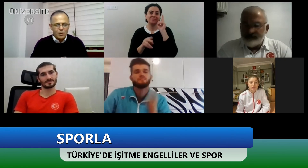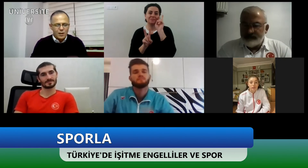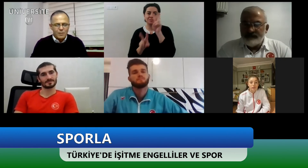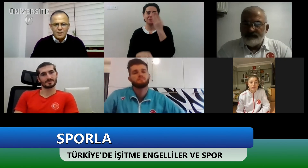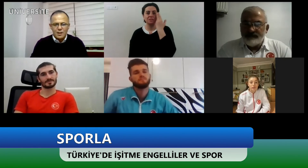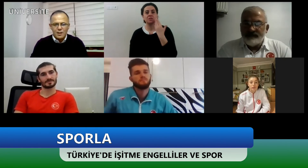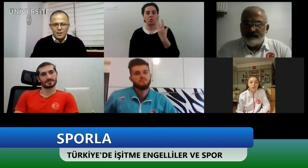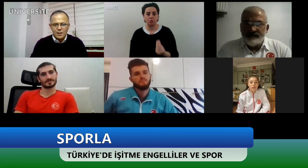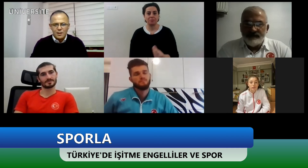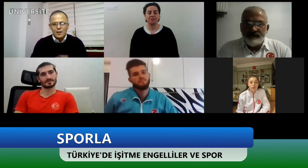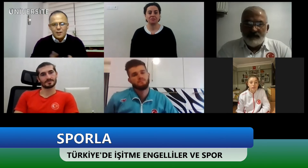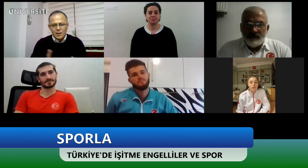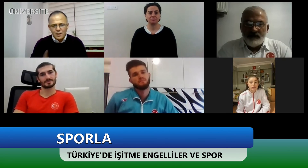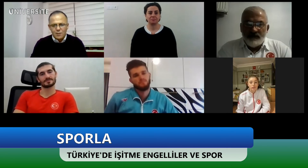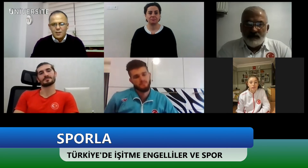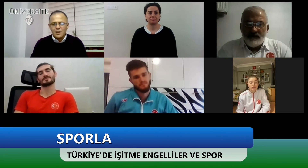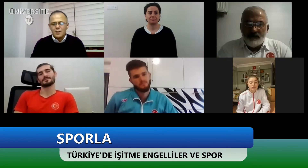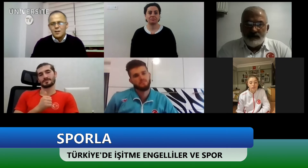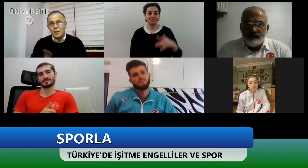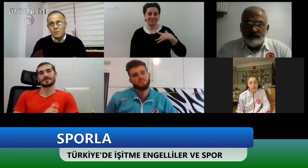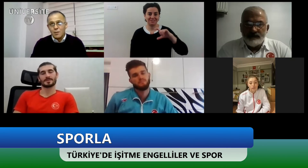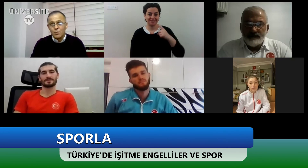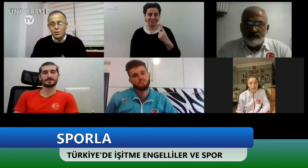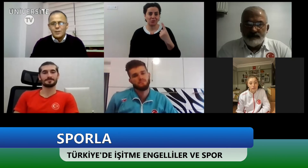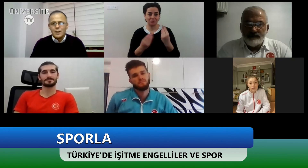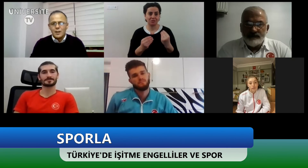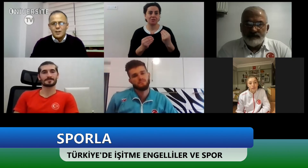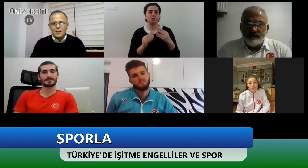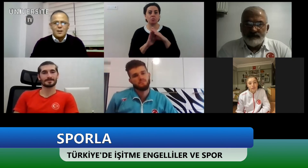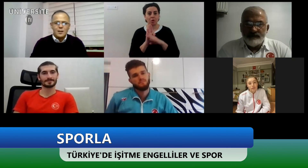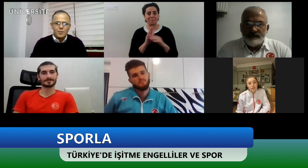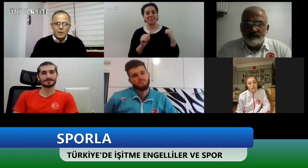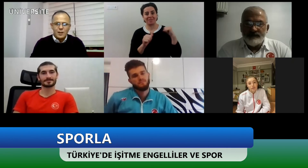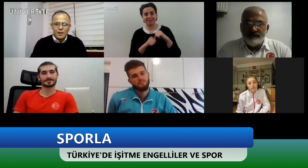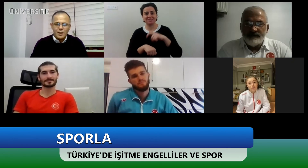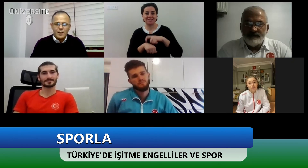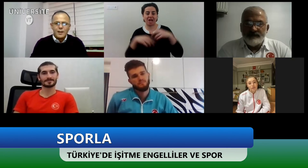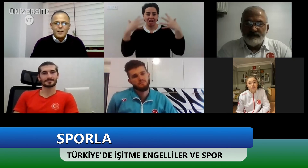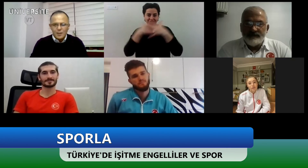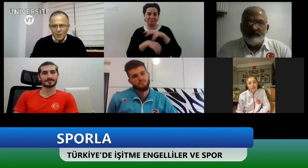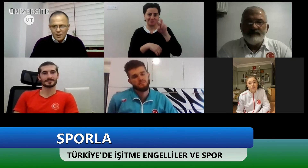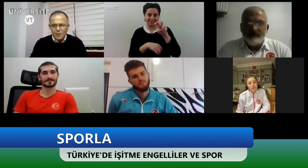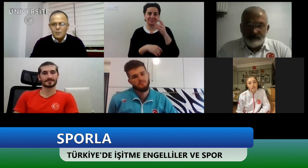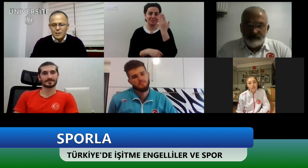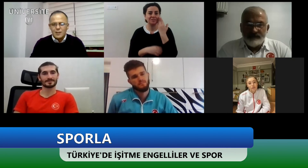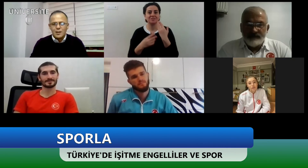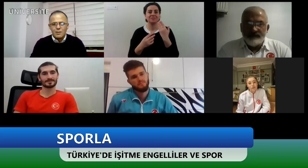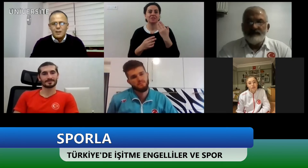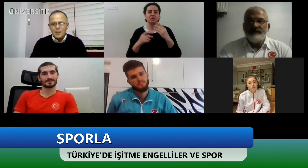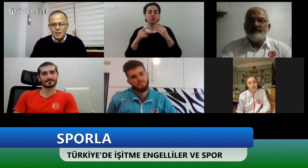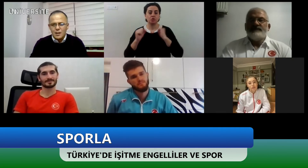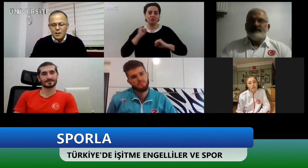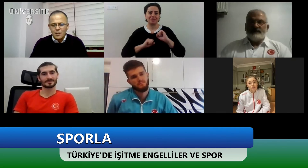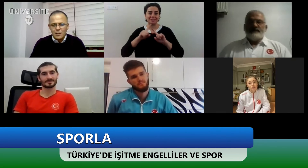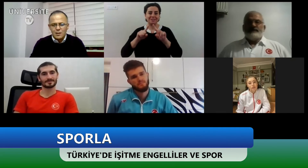giderildiğini söylediler. Mesaj geldi. Canlı yayındayız ve programın tekrarında saat 20'den itibaren tekrar Üniversite